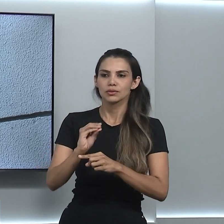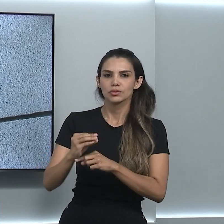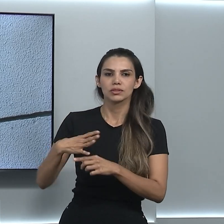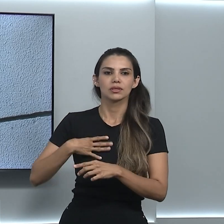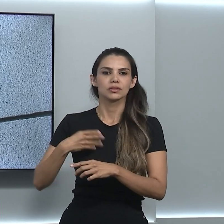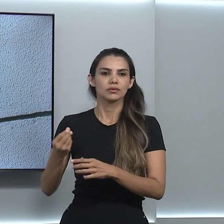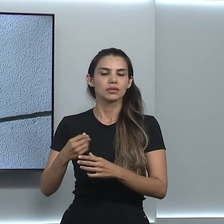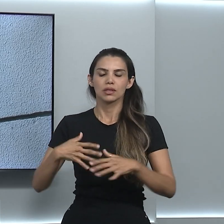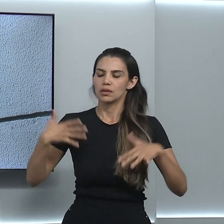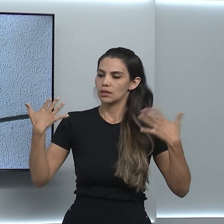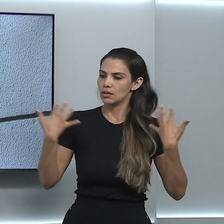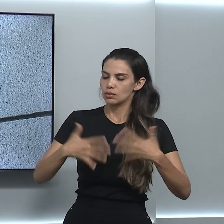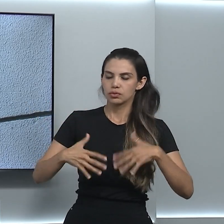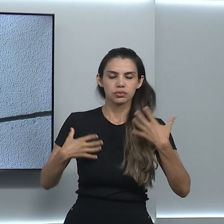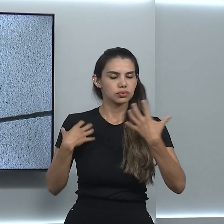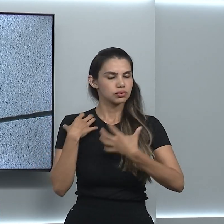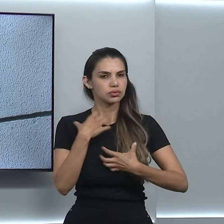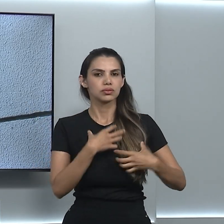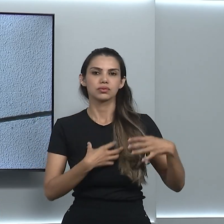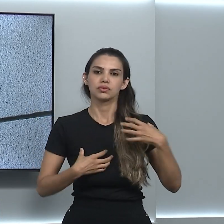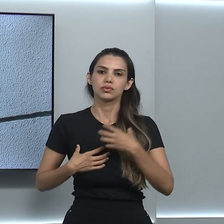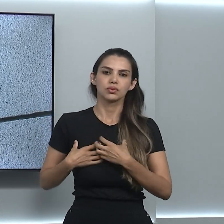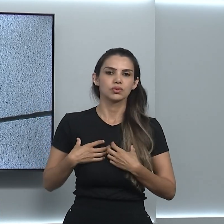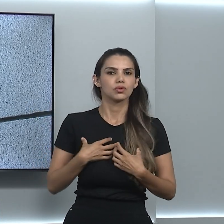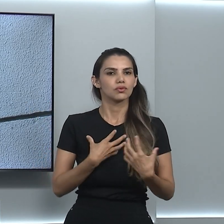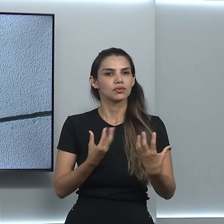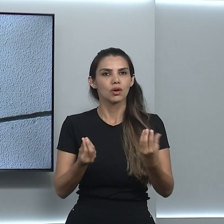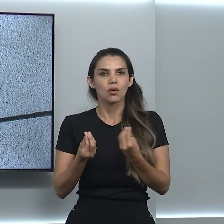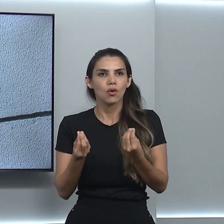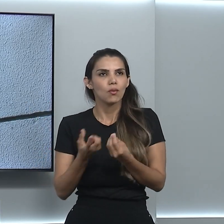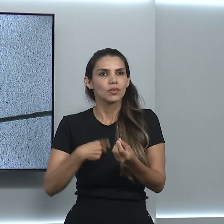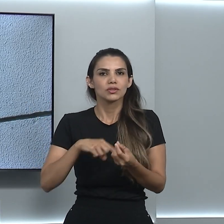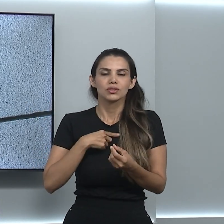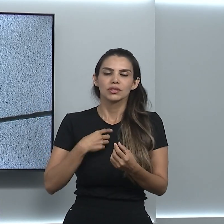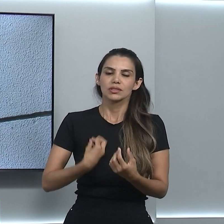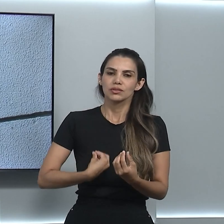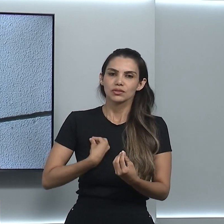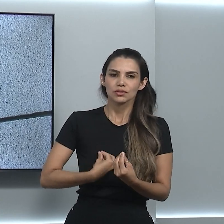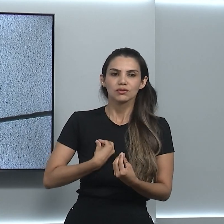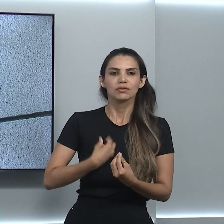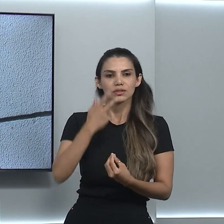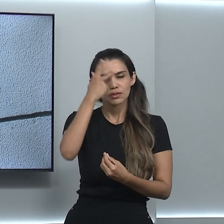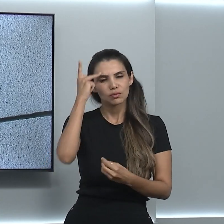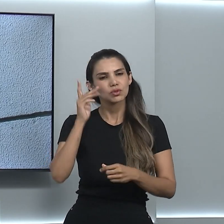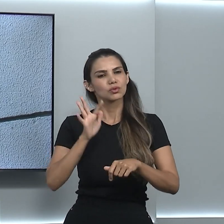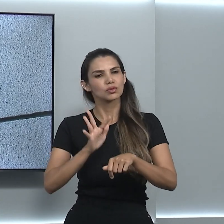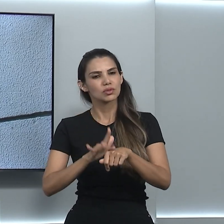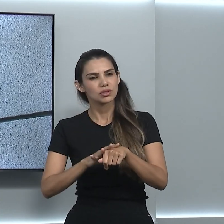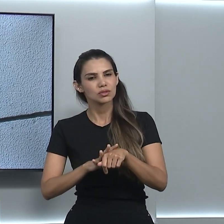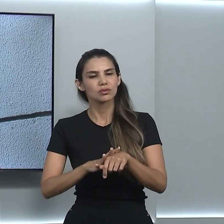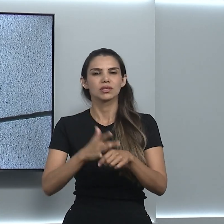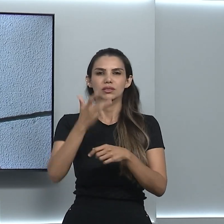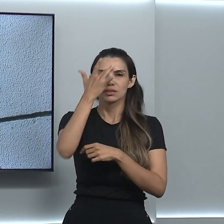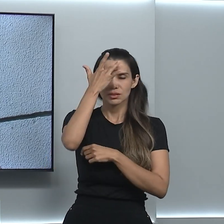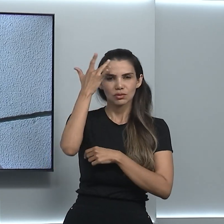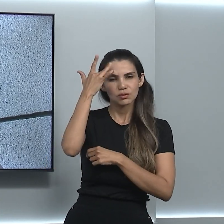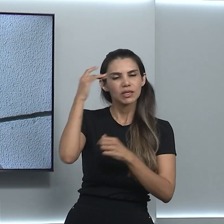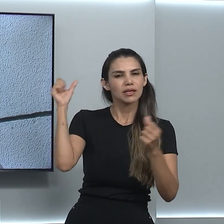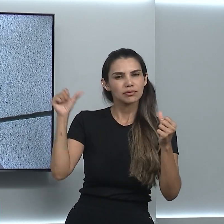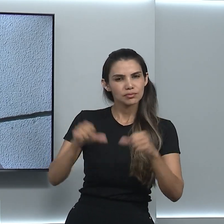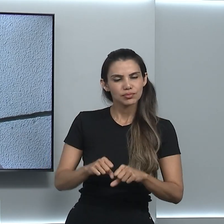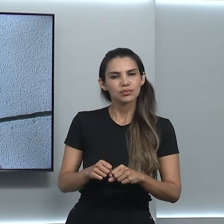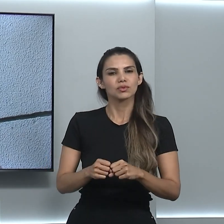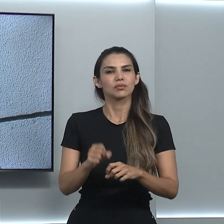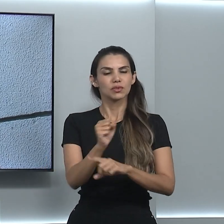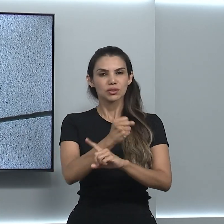é desesperador essa forma que nós vivemos. As pessoas estão adoecidas, com vários sofrimentos mentais e emocionais,